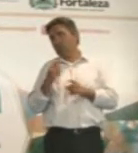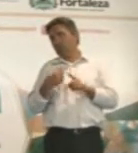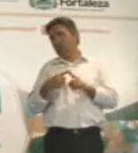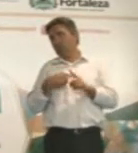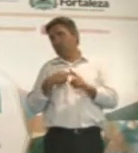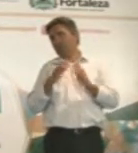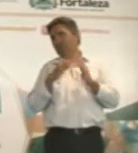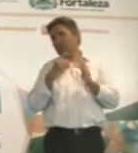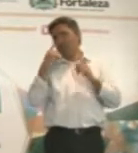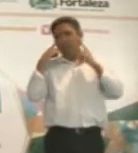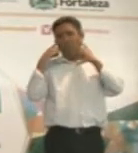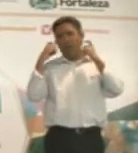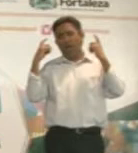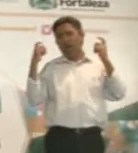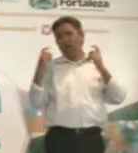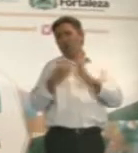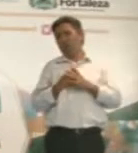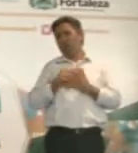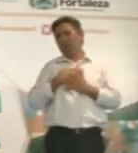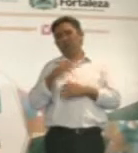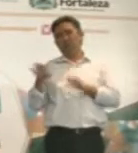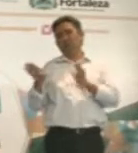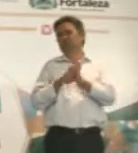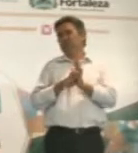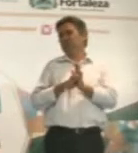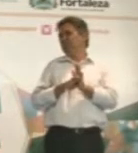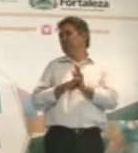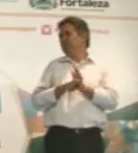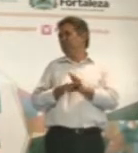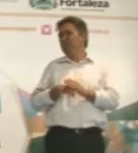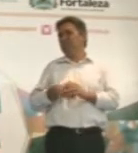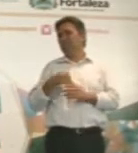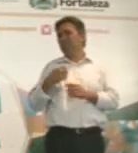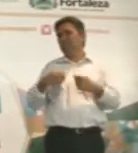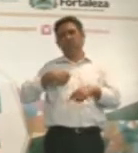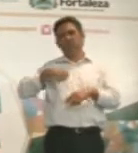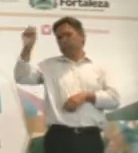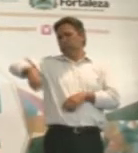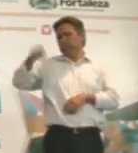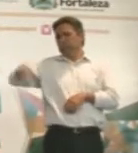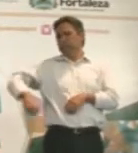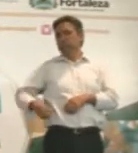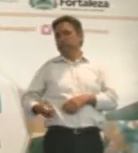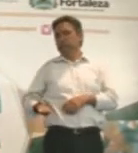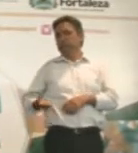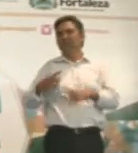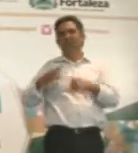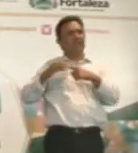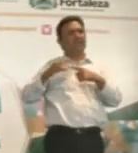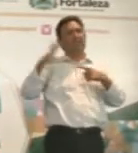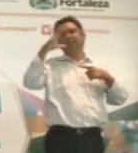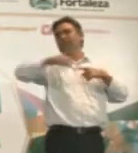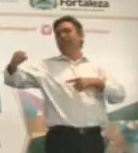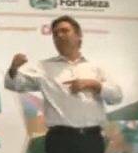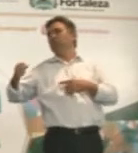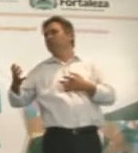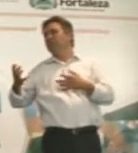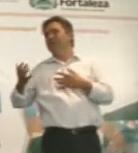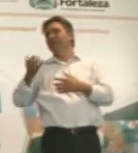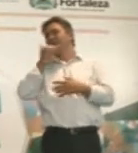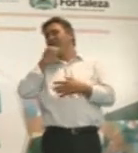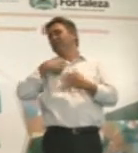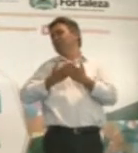é um barulho. O meu irmão chega, precisa dar 2 cascos nele. Aí pega minha caneta. Não dá para eu